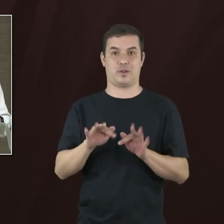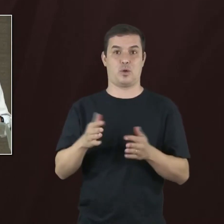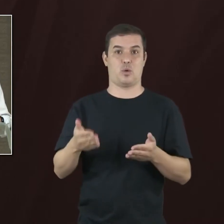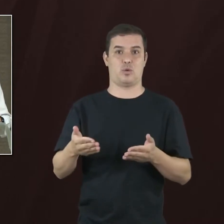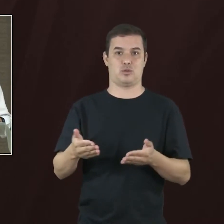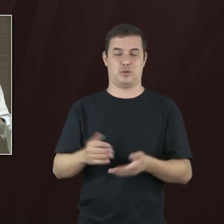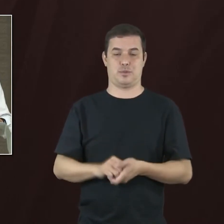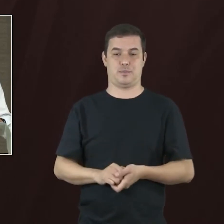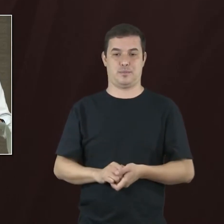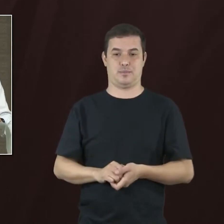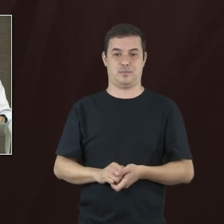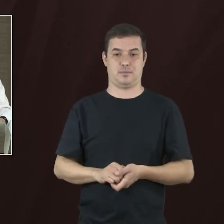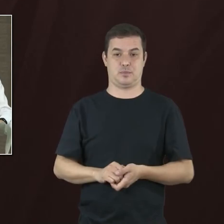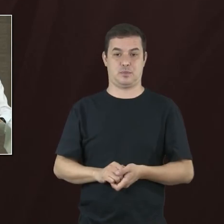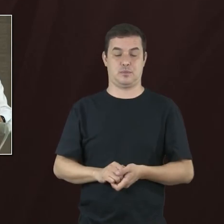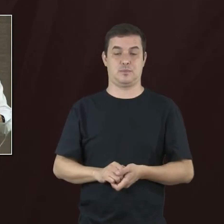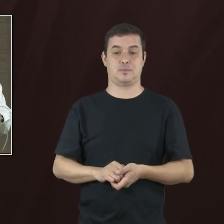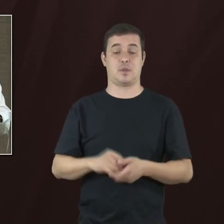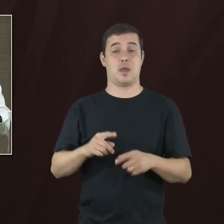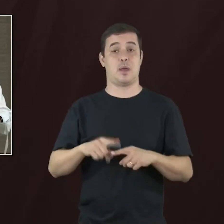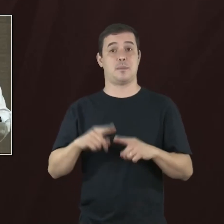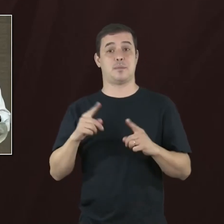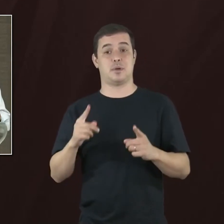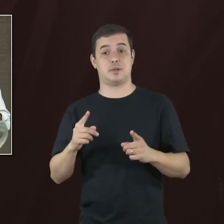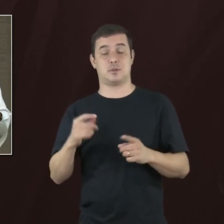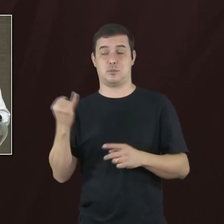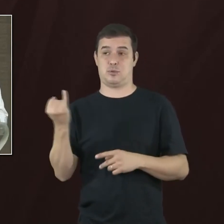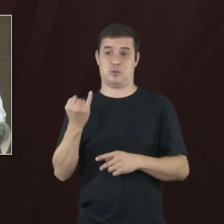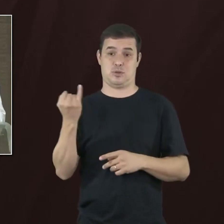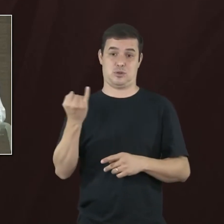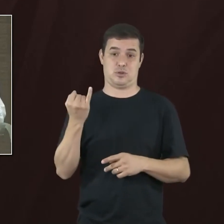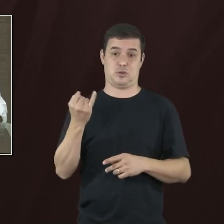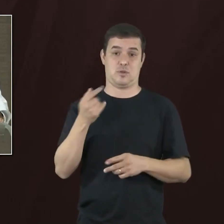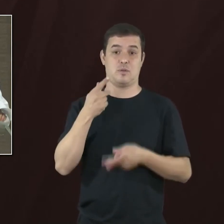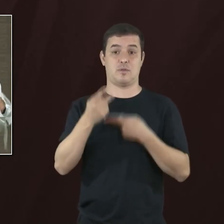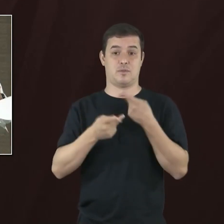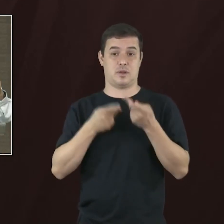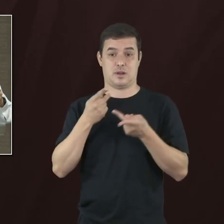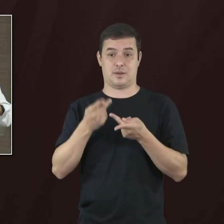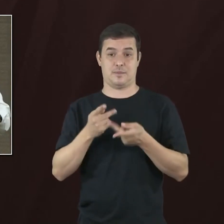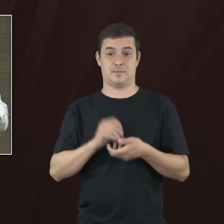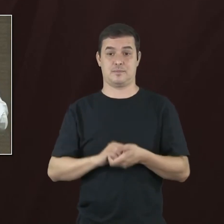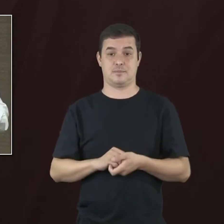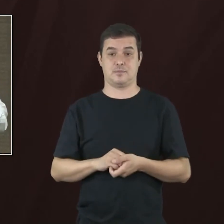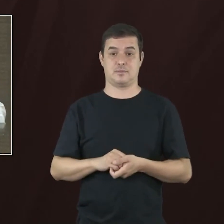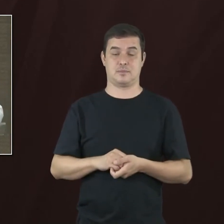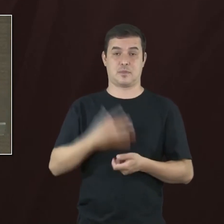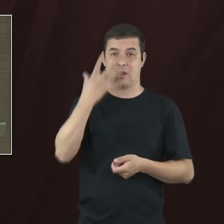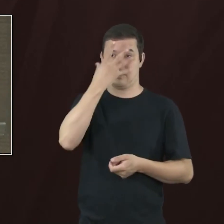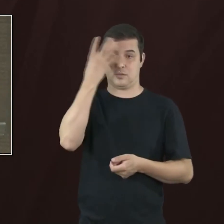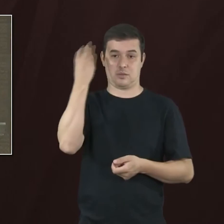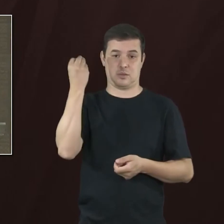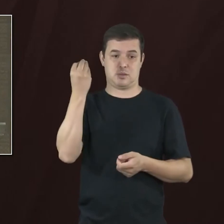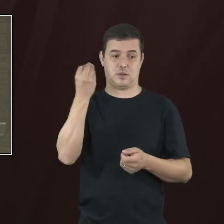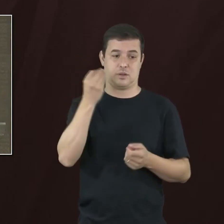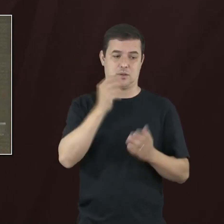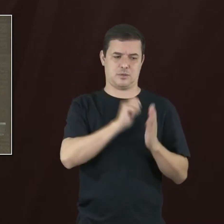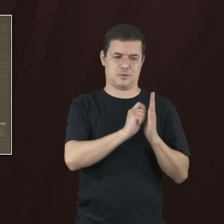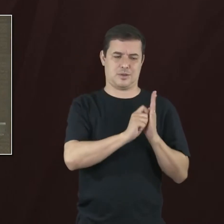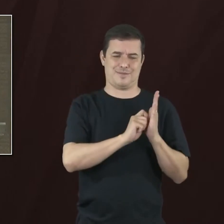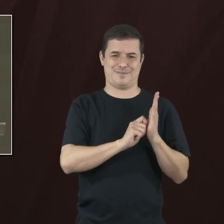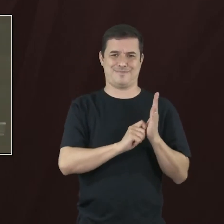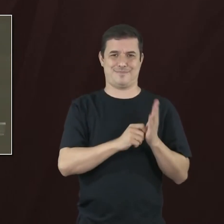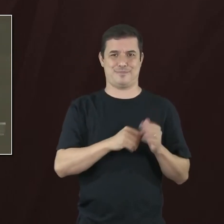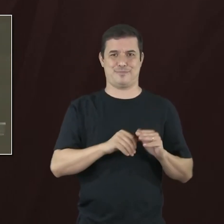havia proposto. Mas, irmãos, eu quero dizer para vocês o seguinte. Bom, eu não vou usar meu esboço, vou esquecer meu esboço. Vou finalizar o